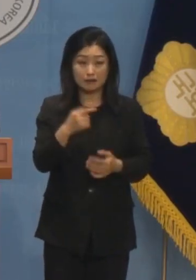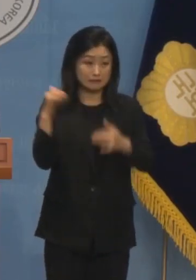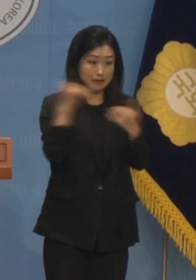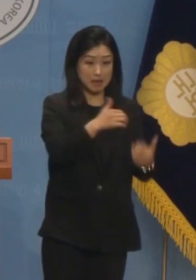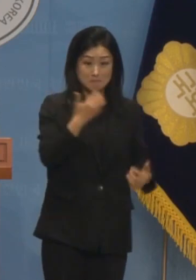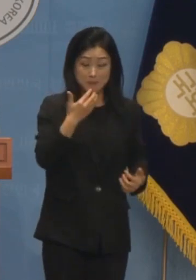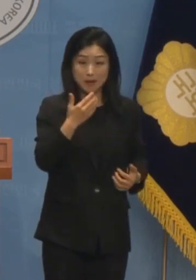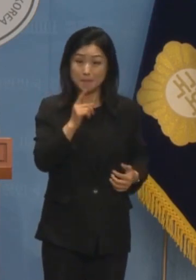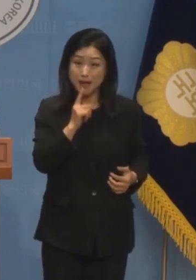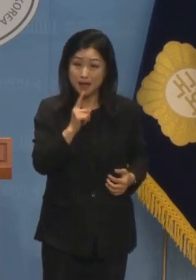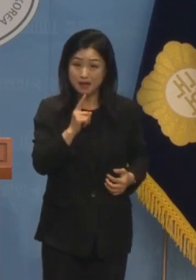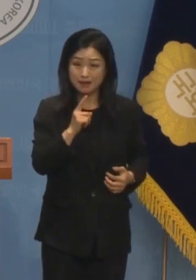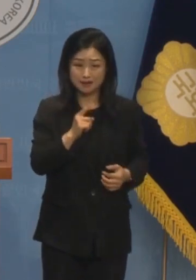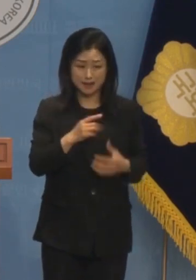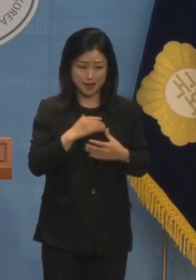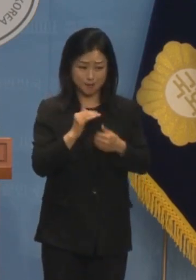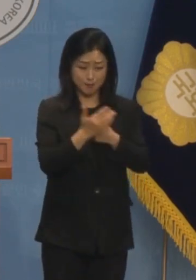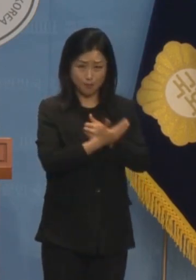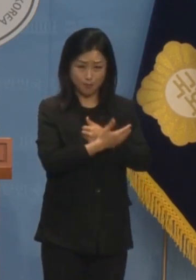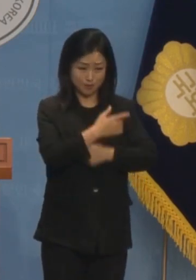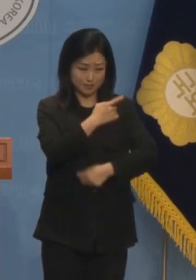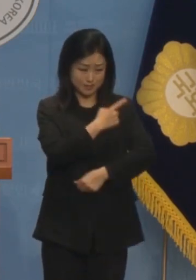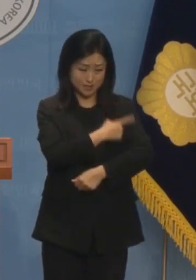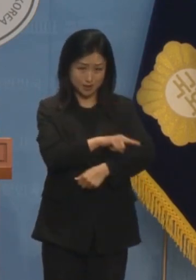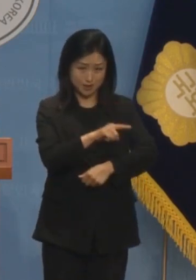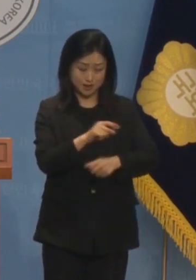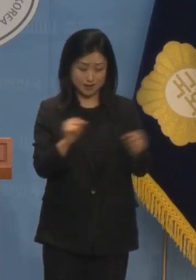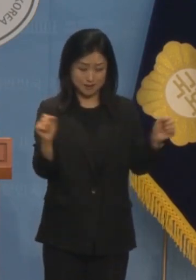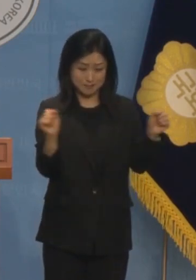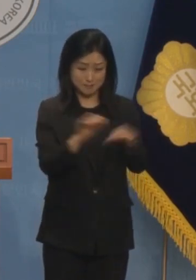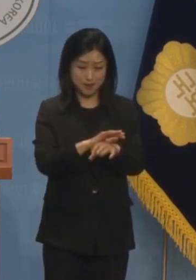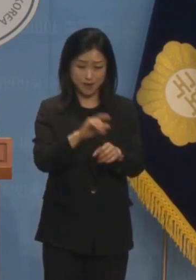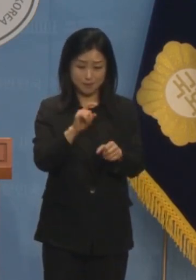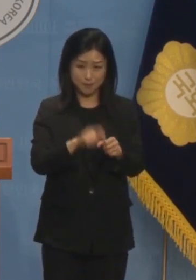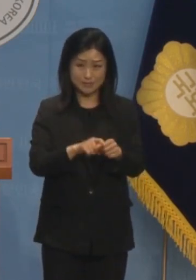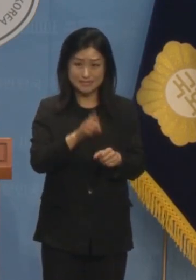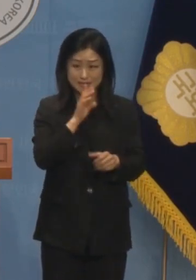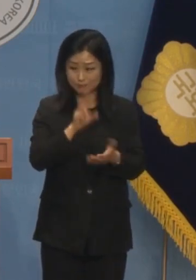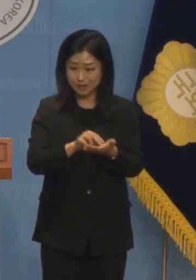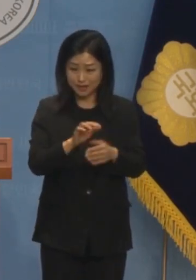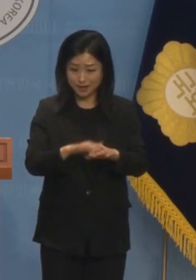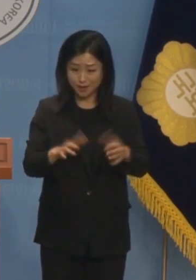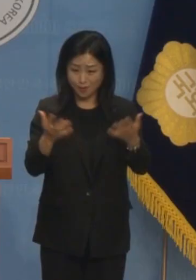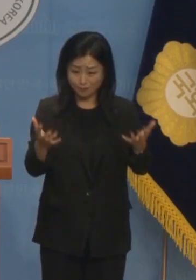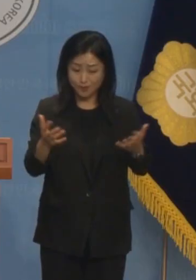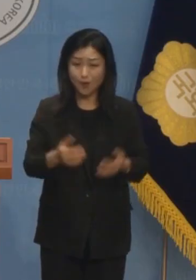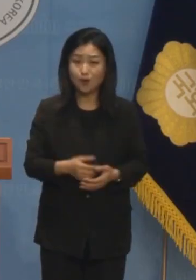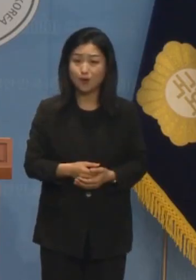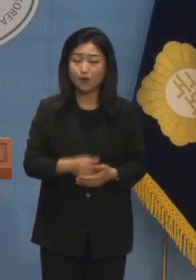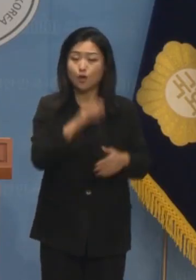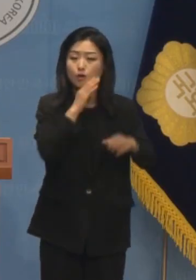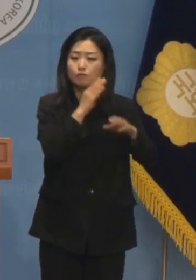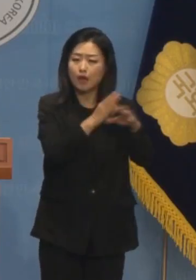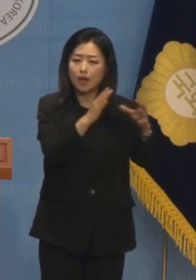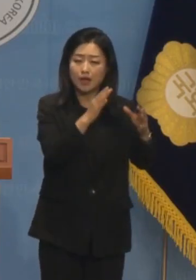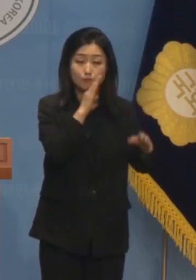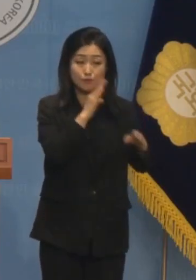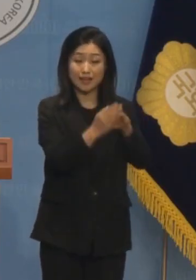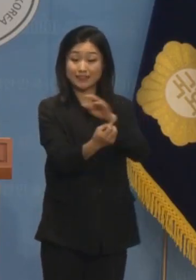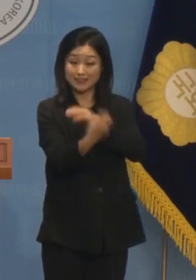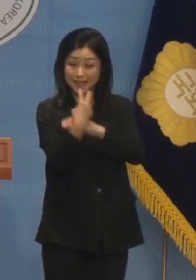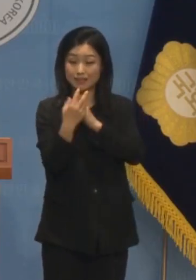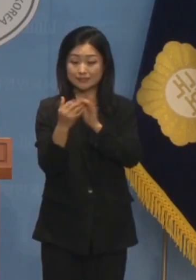정권의 안보 무능을 감추려는 기만일 뿐 전혀 실효성 있는 대책이 아닙니다. 북한은 일부 탈북